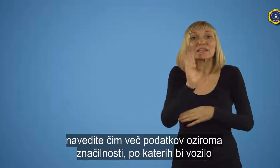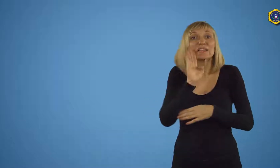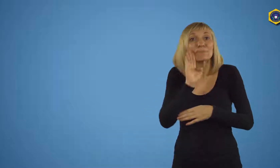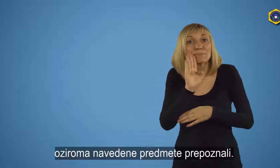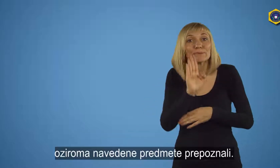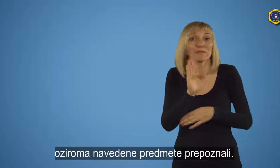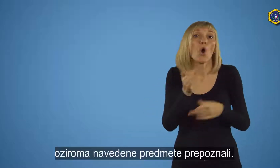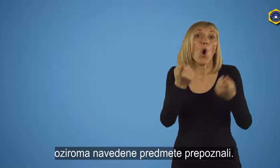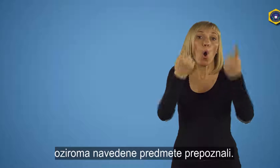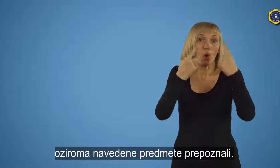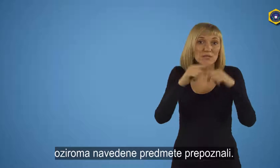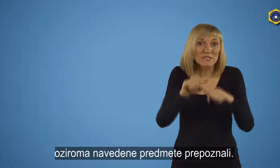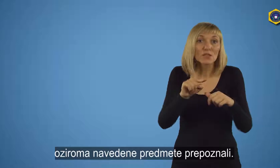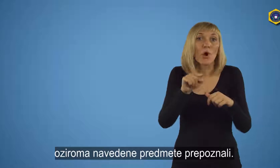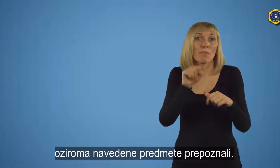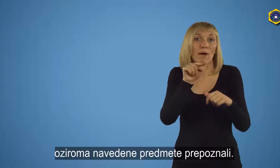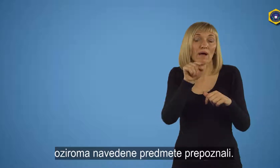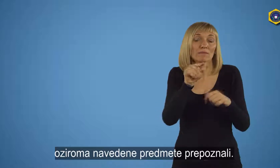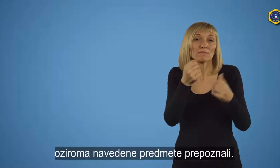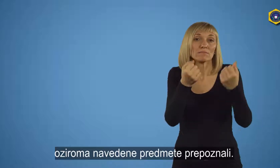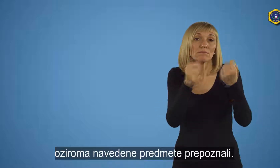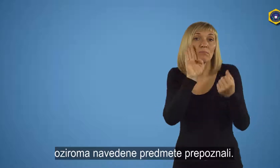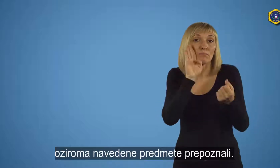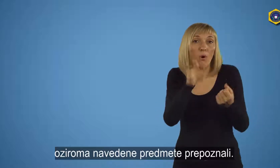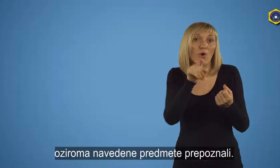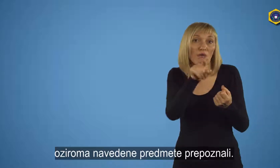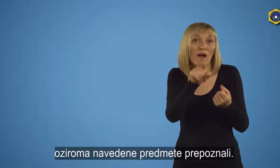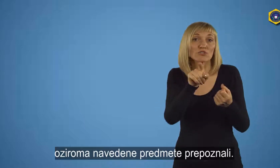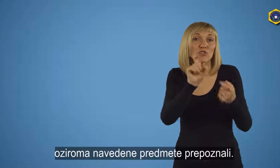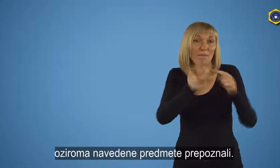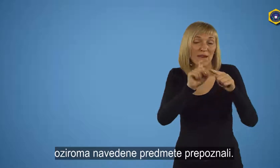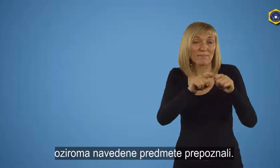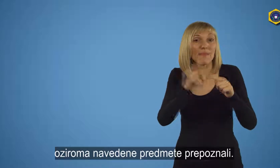oziroma navedene predmete prepoznali.